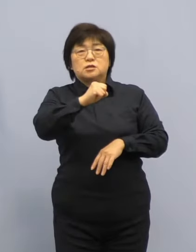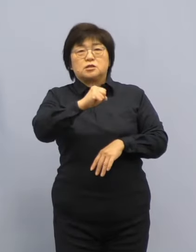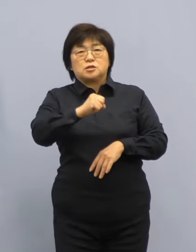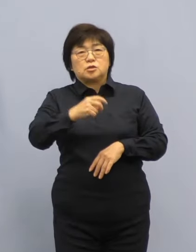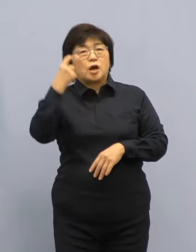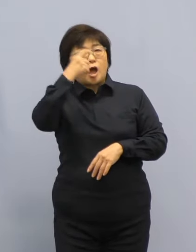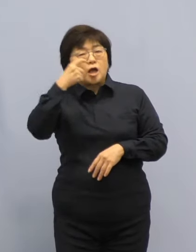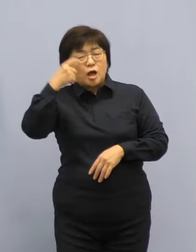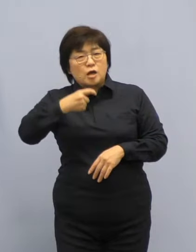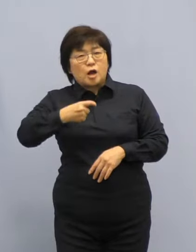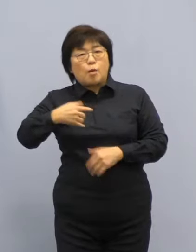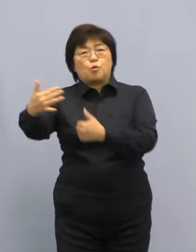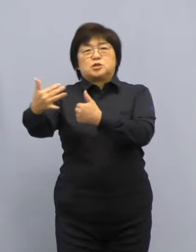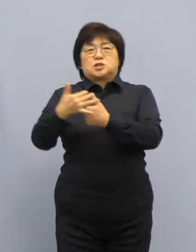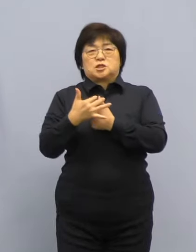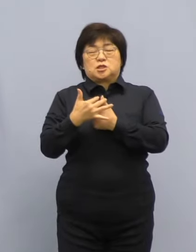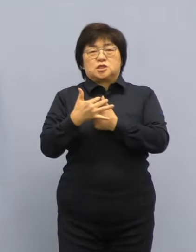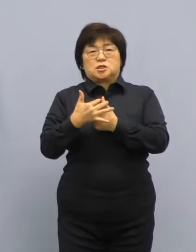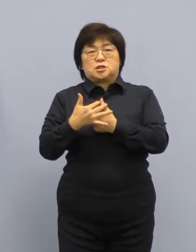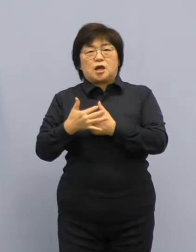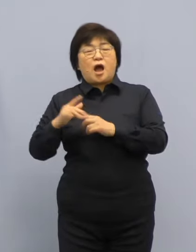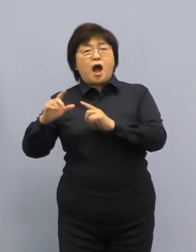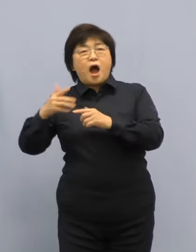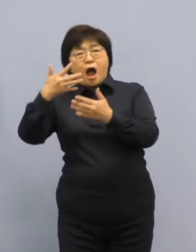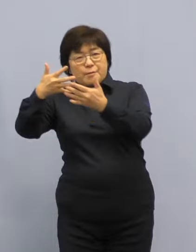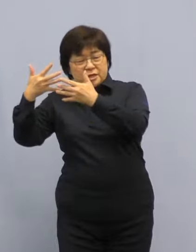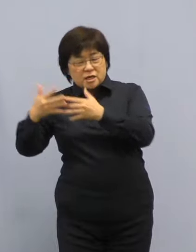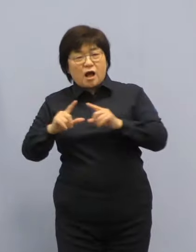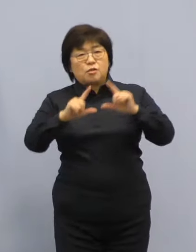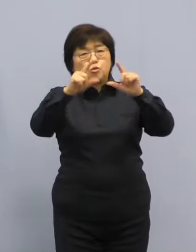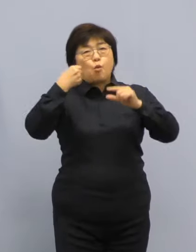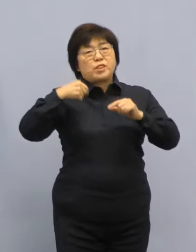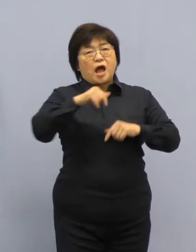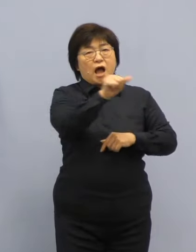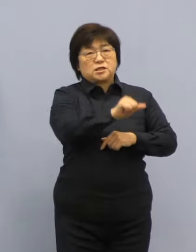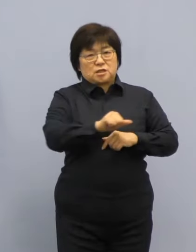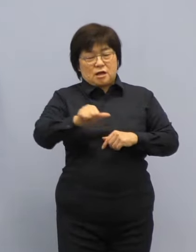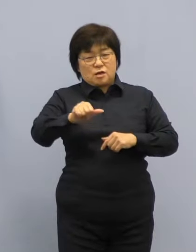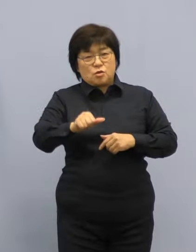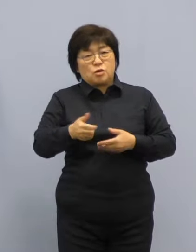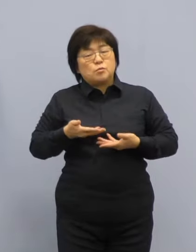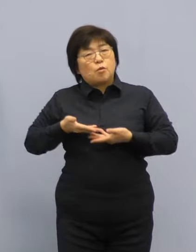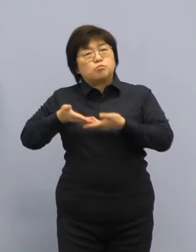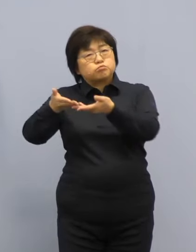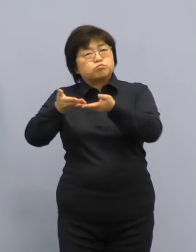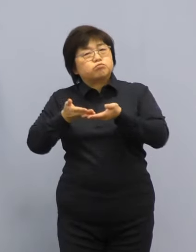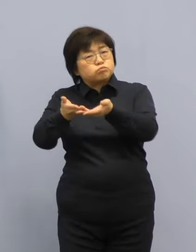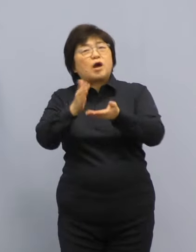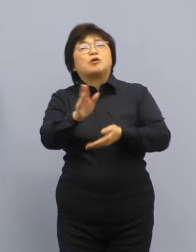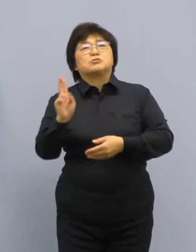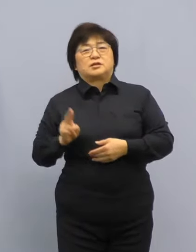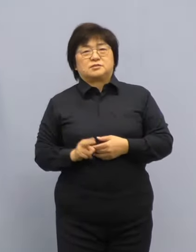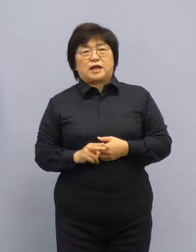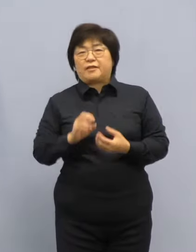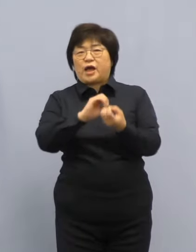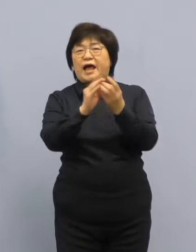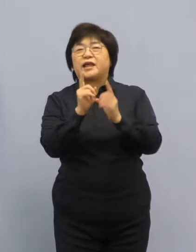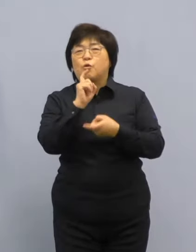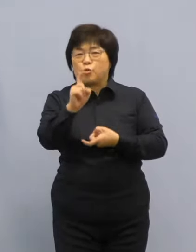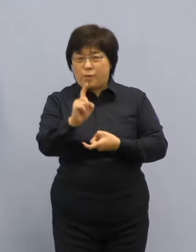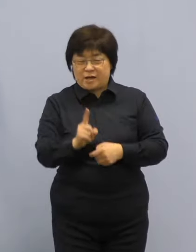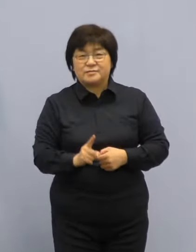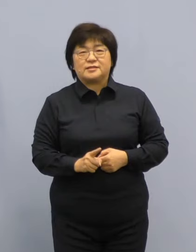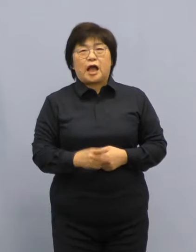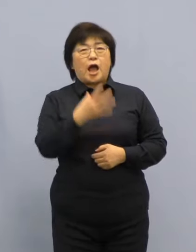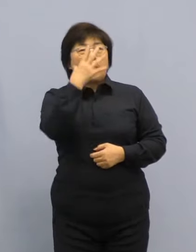アメリカだったり東南アジアの方に輸出をされているそうです。ぜひ あと花言葉がですね、